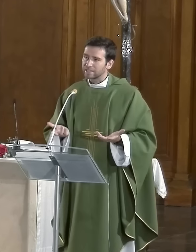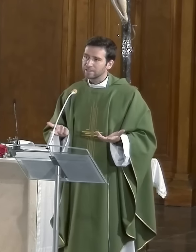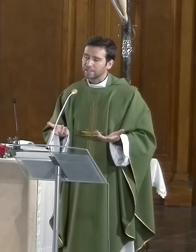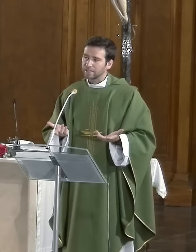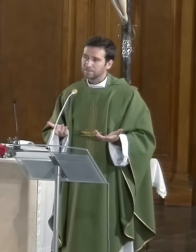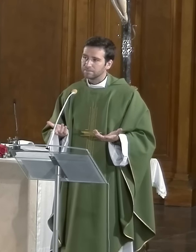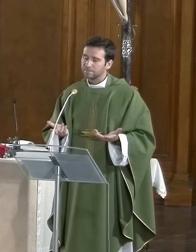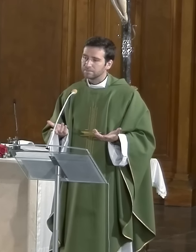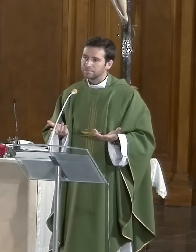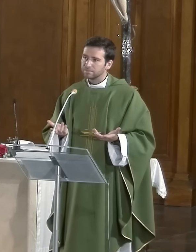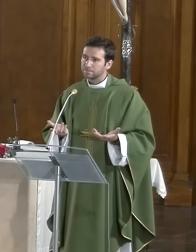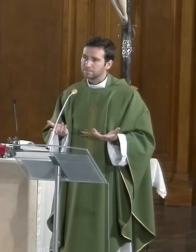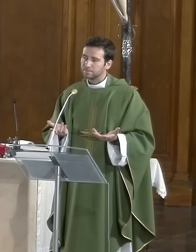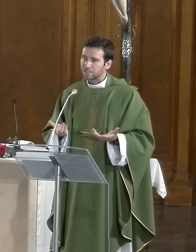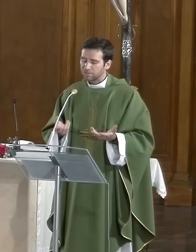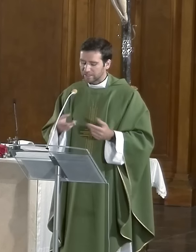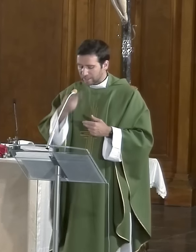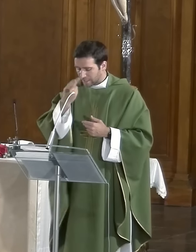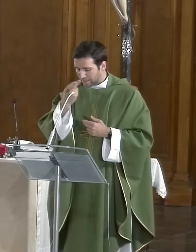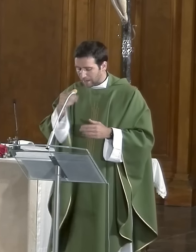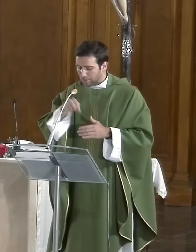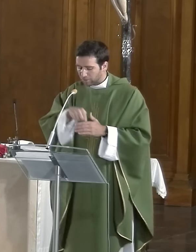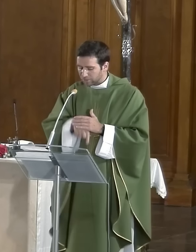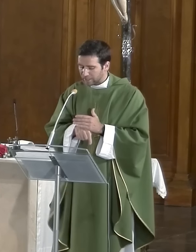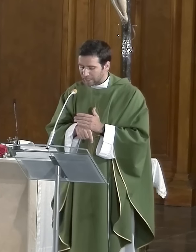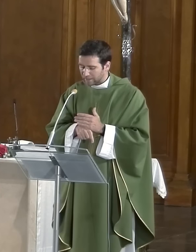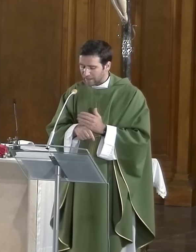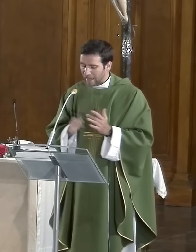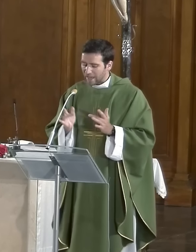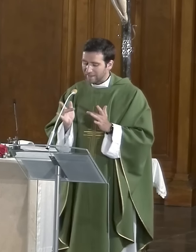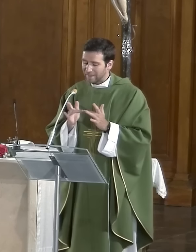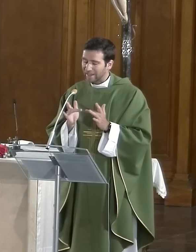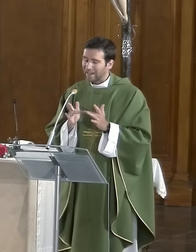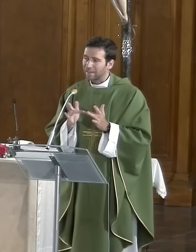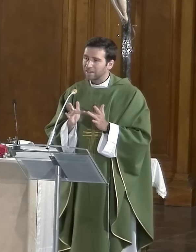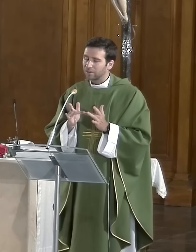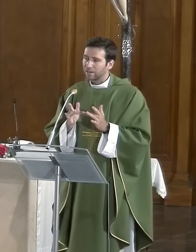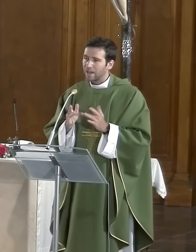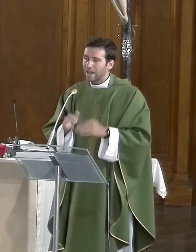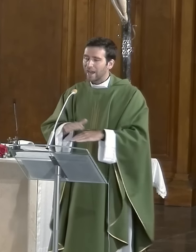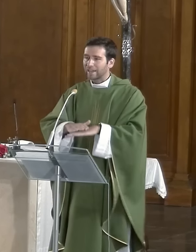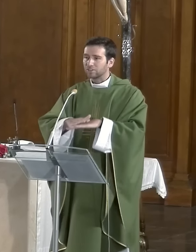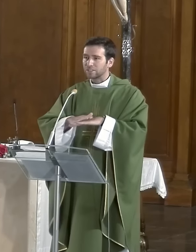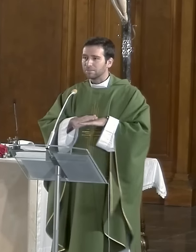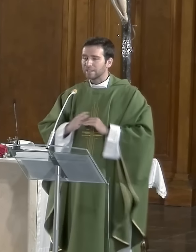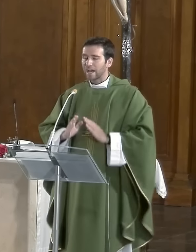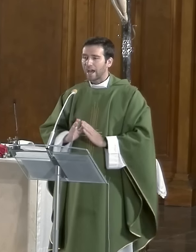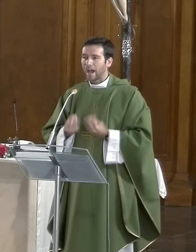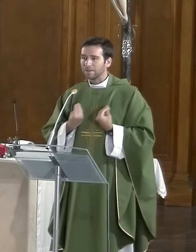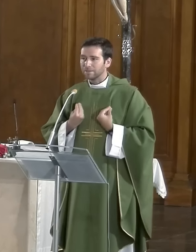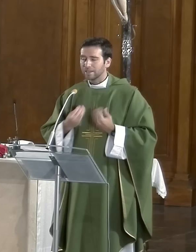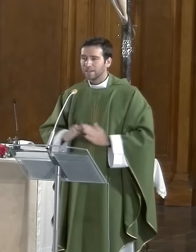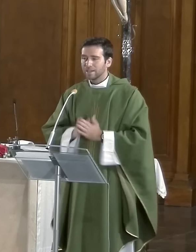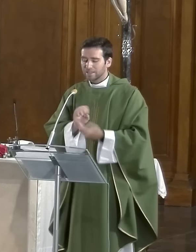interesante. Es muy interesante la profundidad de relación a la que nos invita a vivir San